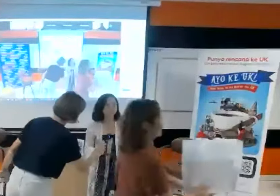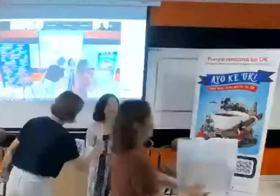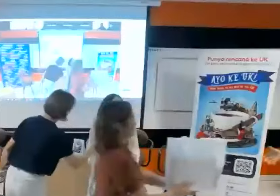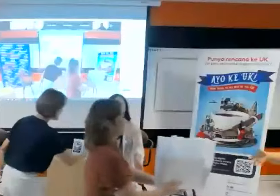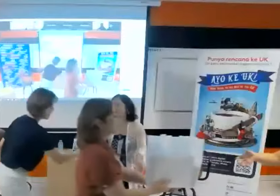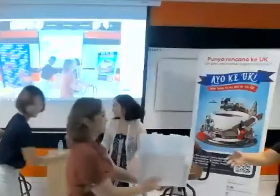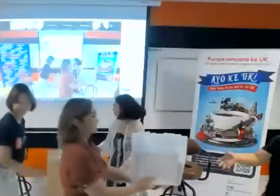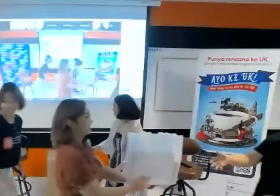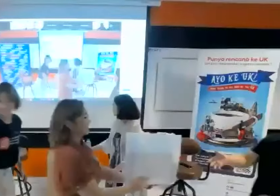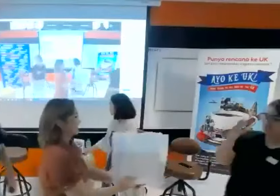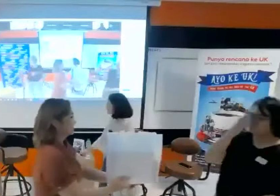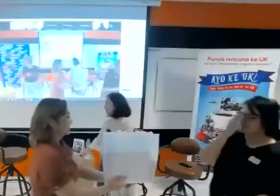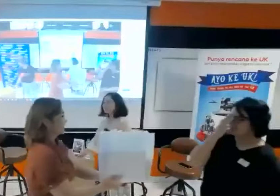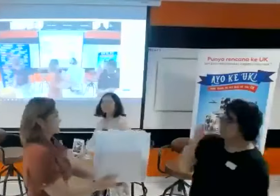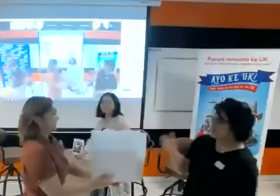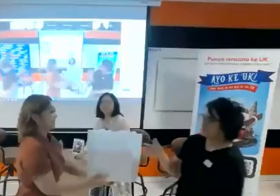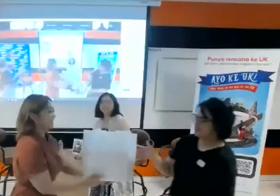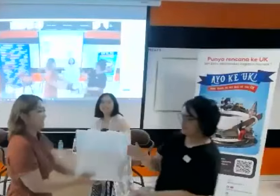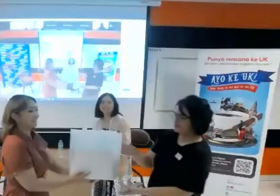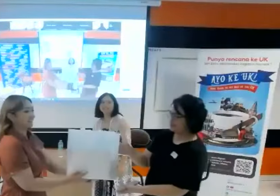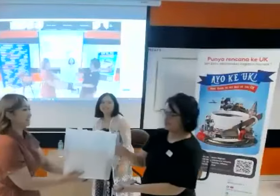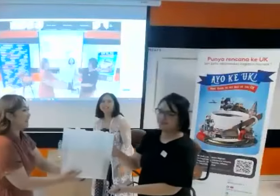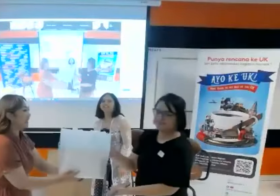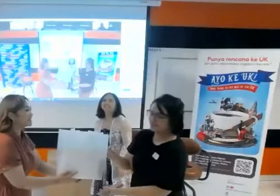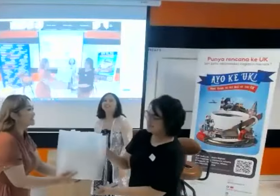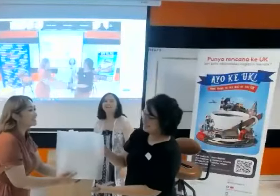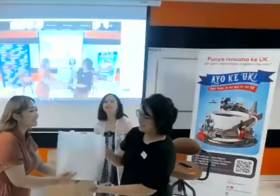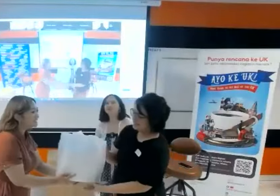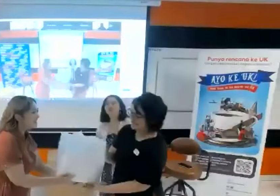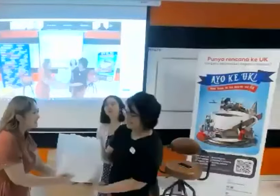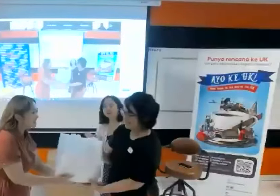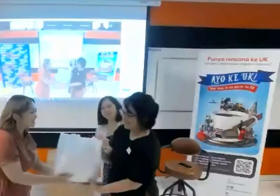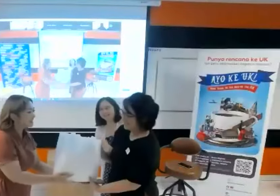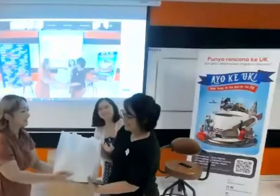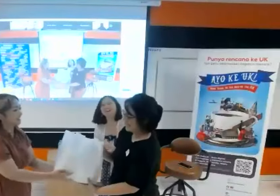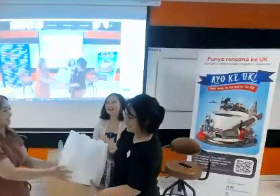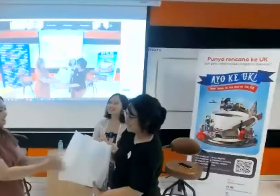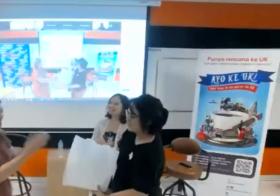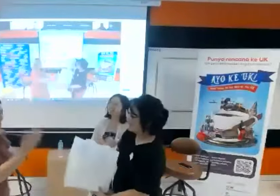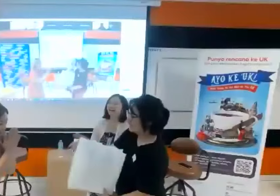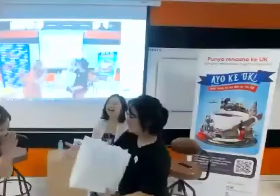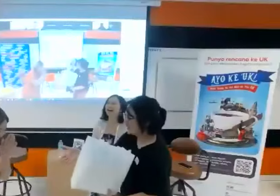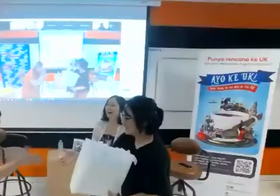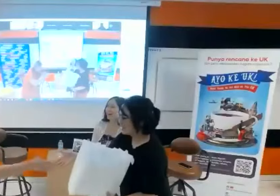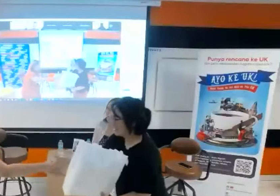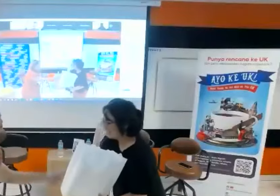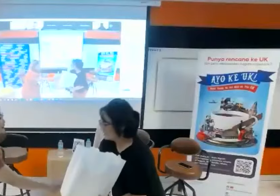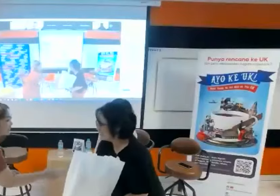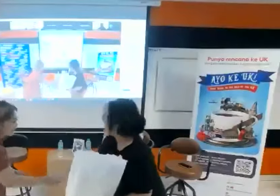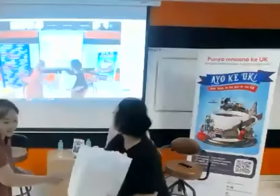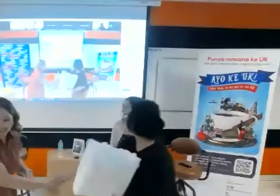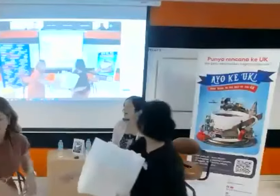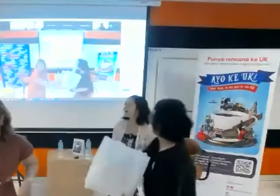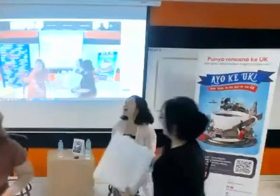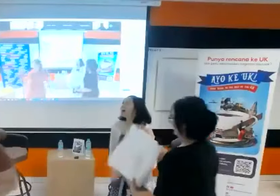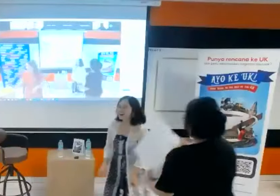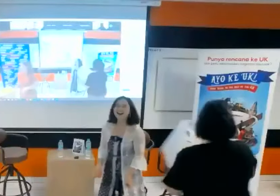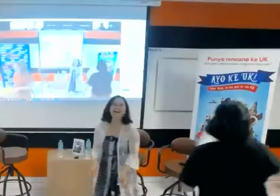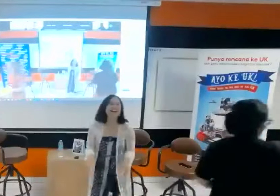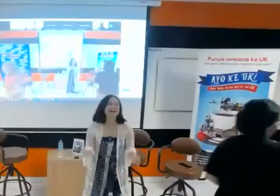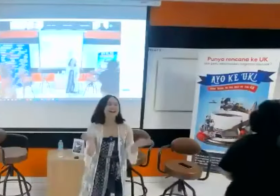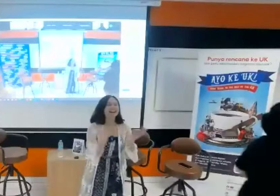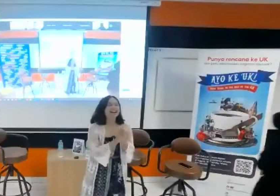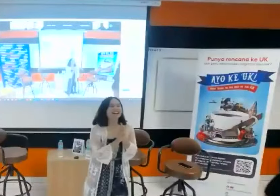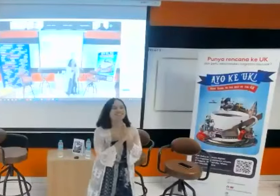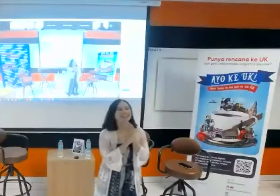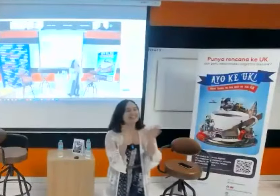kelihatan kameranya Iya tapi ggak difo terima kas